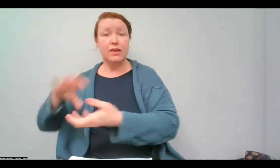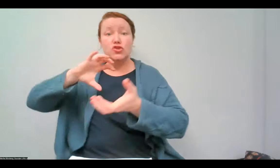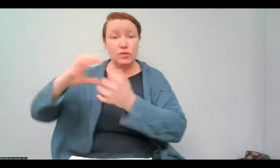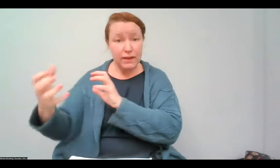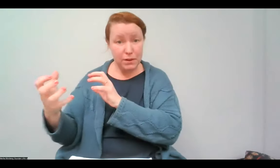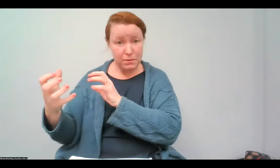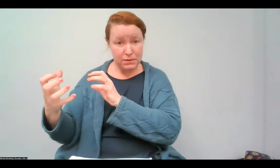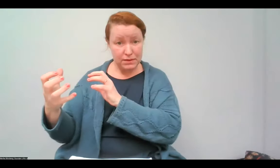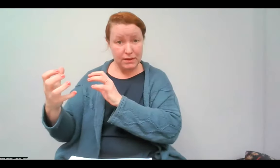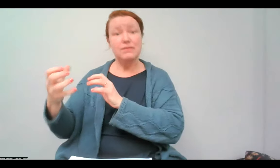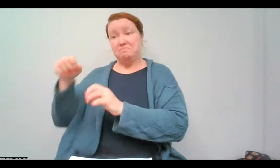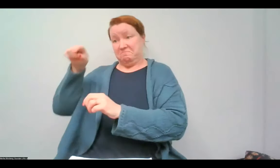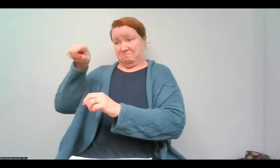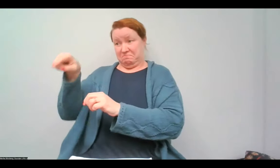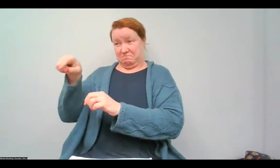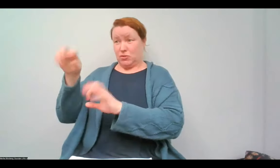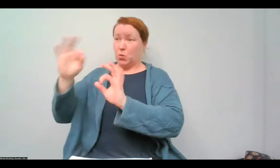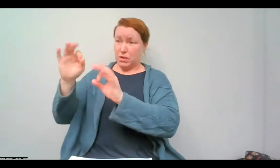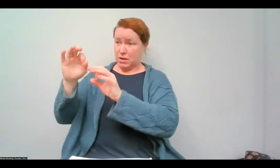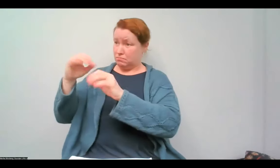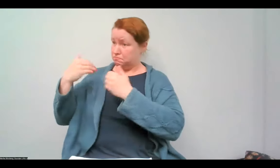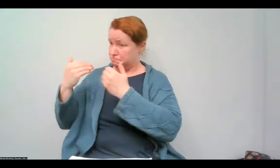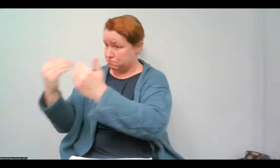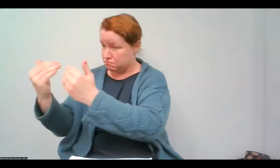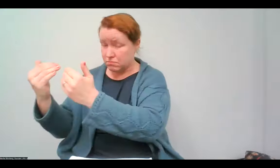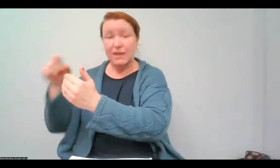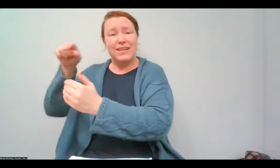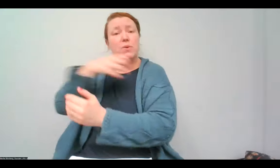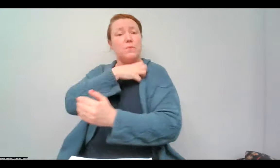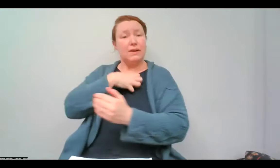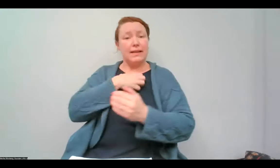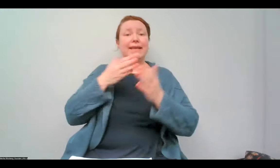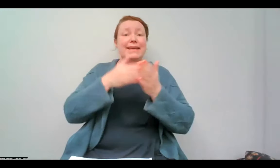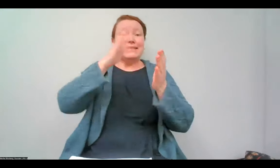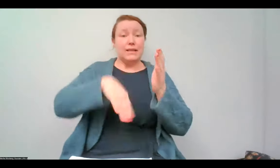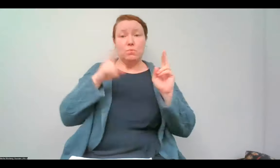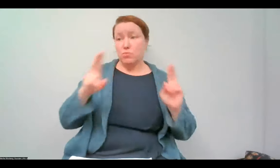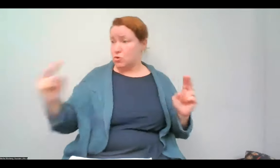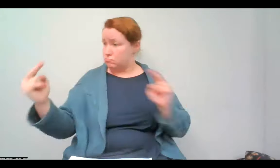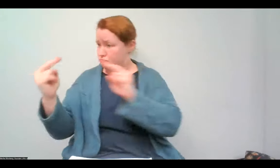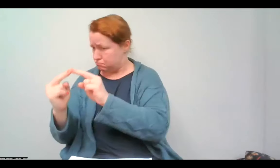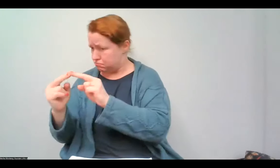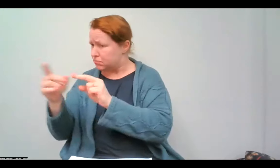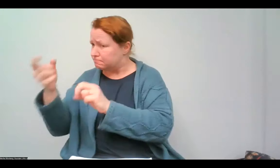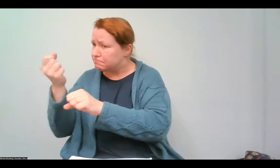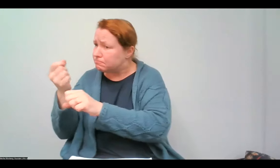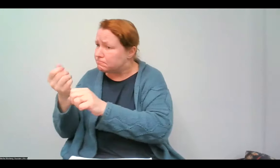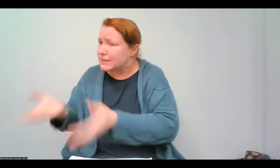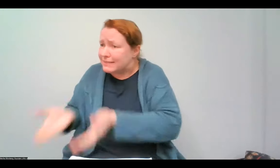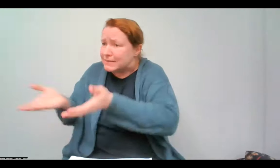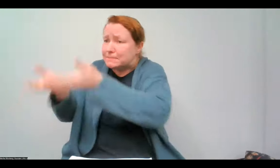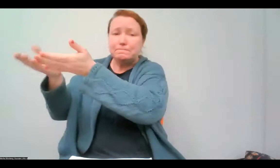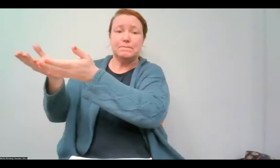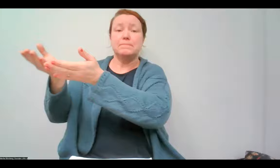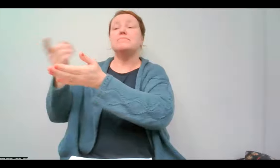tekevät esimerkiksi ohjelmistoja, laitteita ja sovelluksia. Ja niitä kehitettäessä niihin